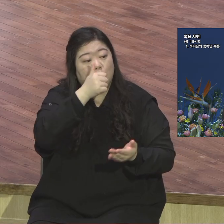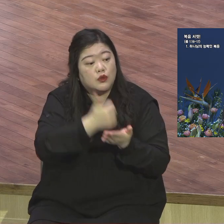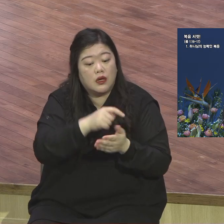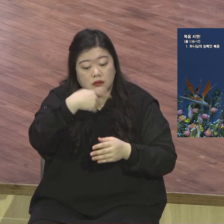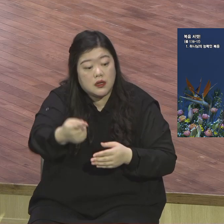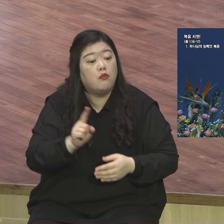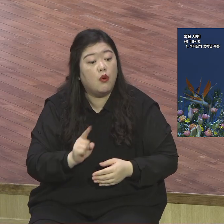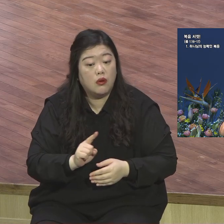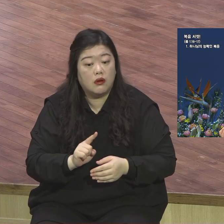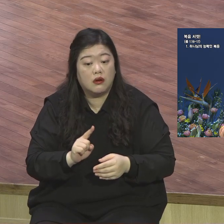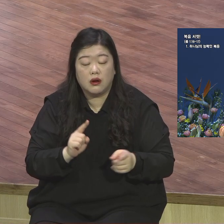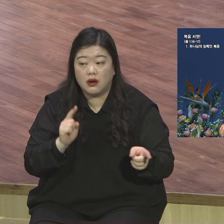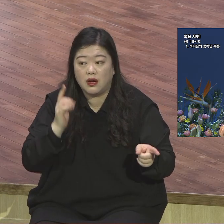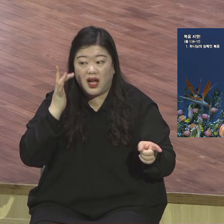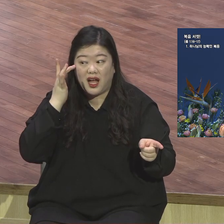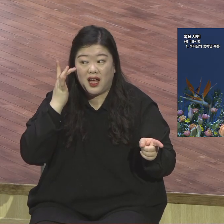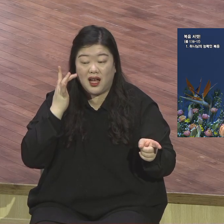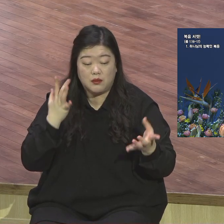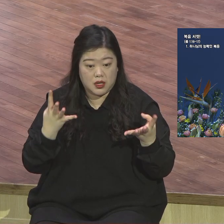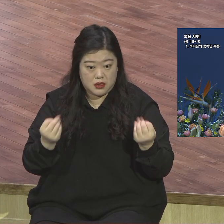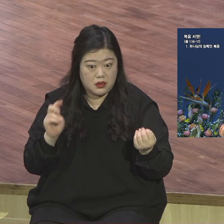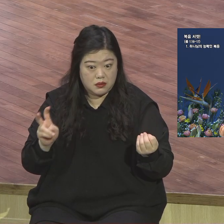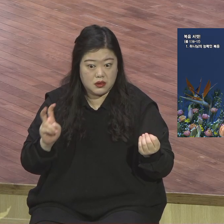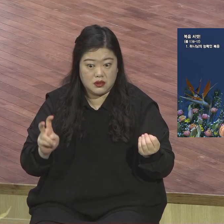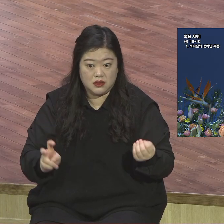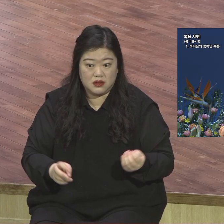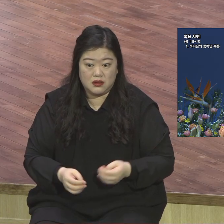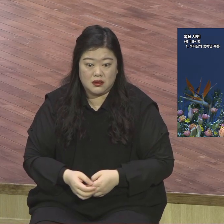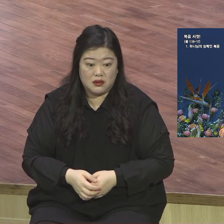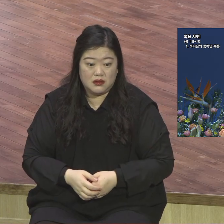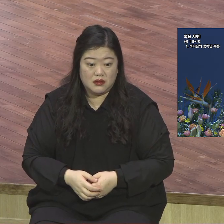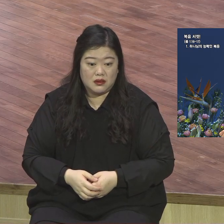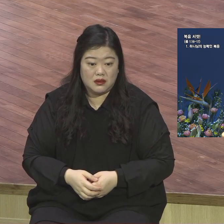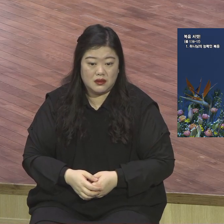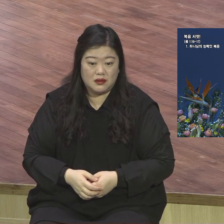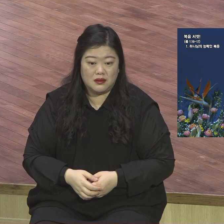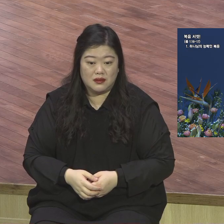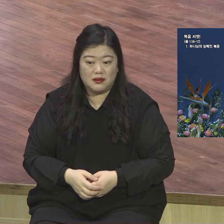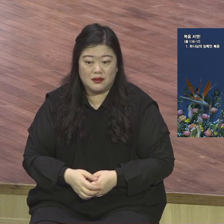12가지 문제에 다 빠져버렸어요.